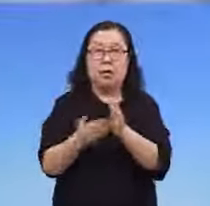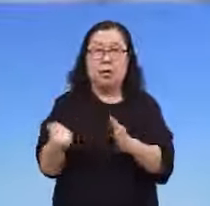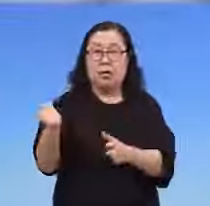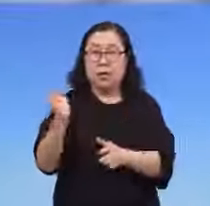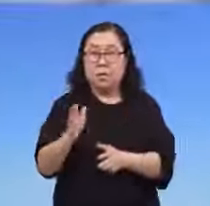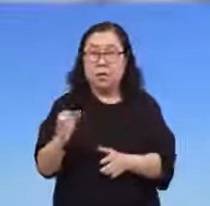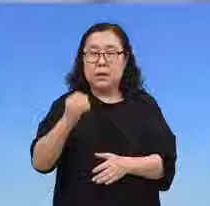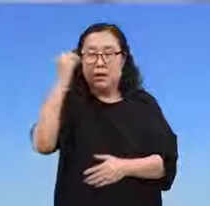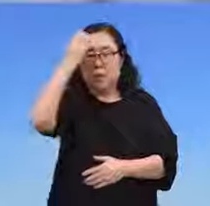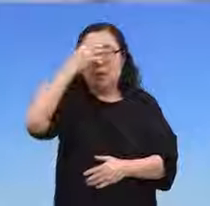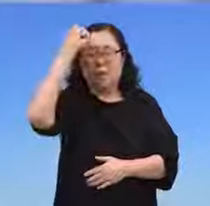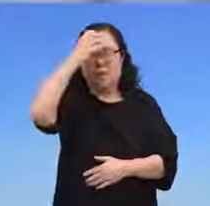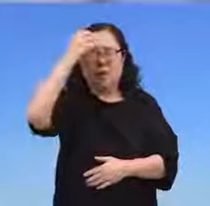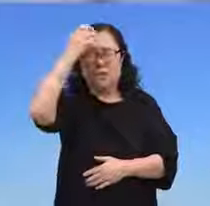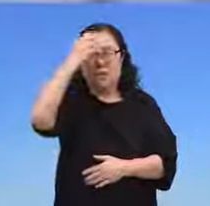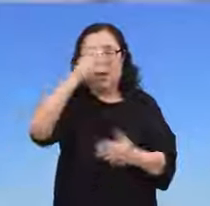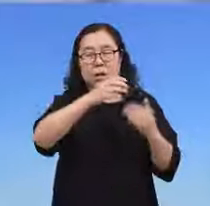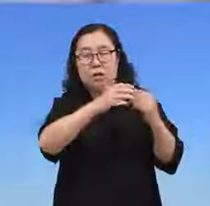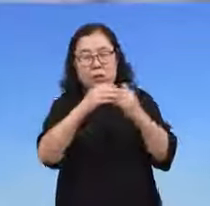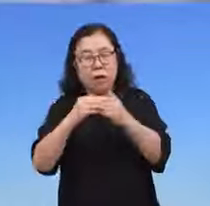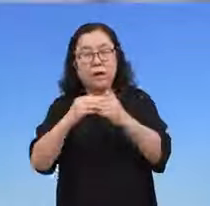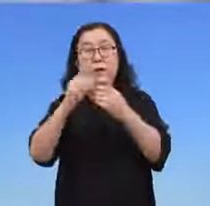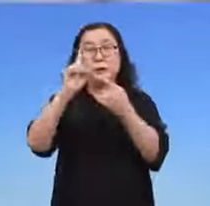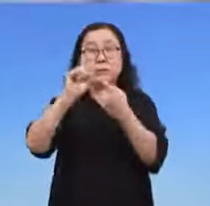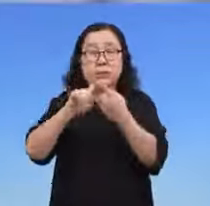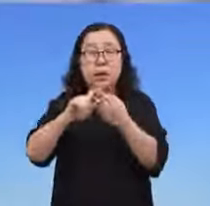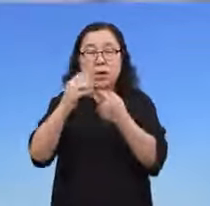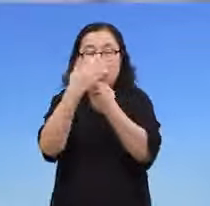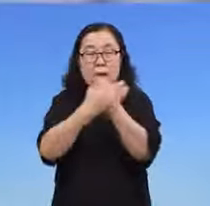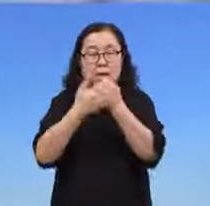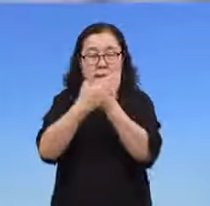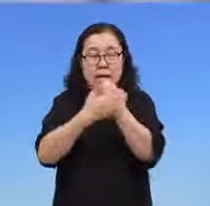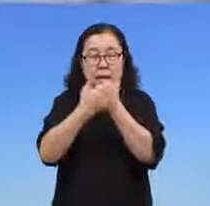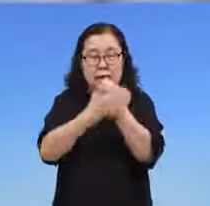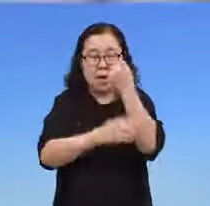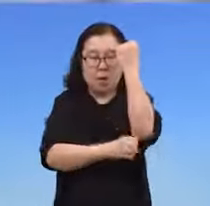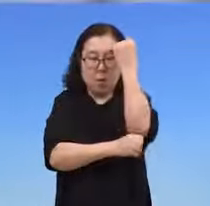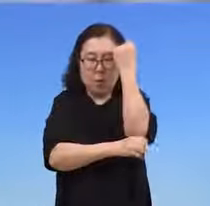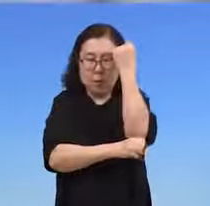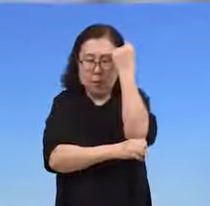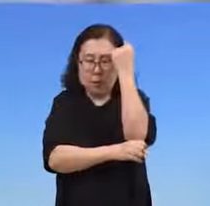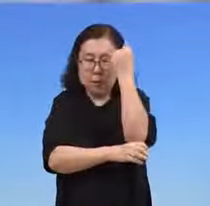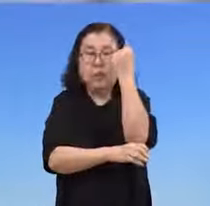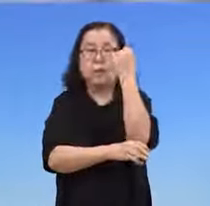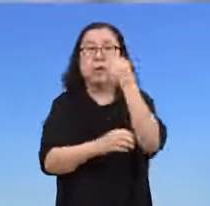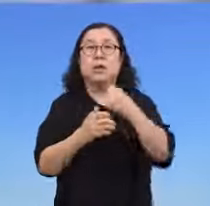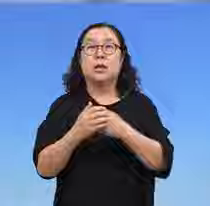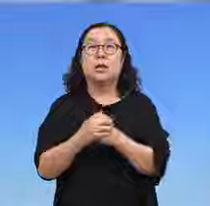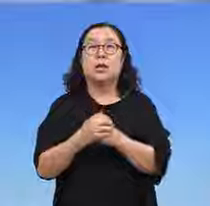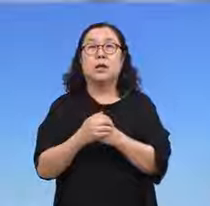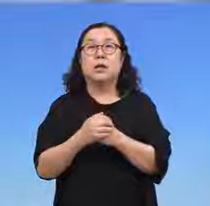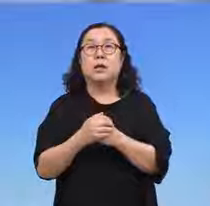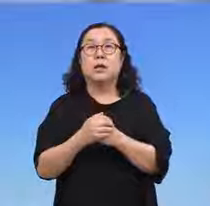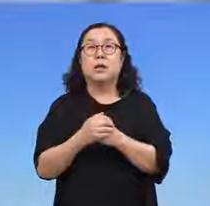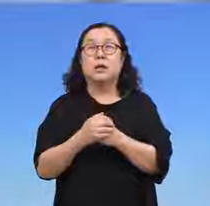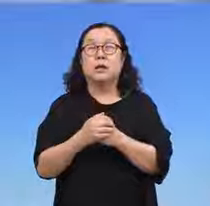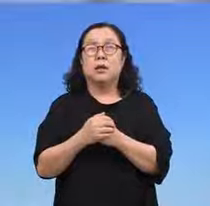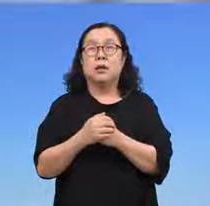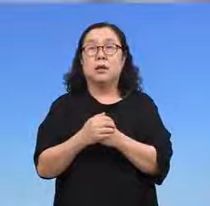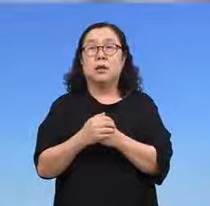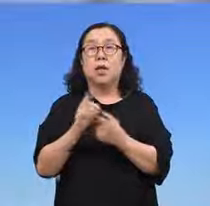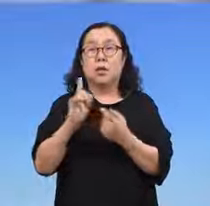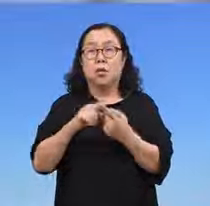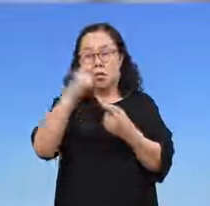성령님이 인도하시는 대로 이 은혜의 원천인 그분이 인도하시는을 따라서